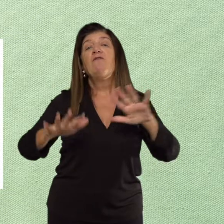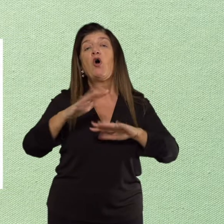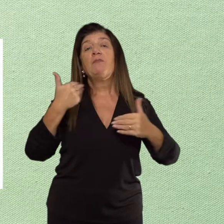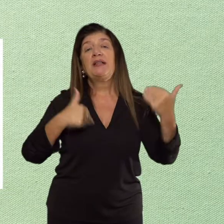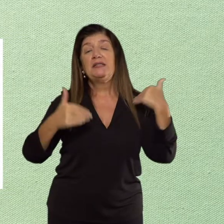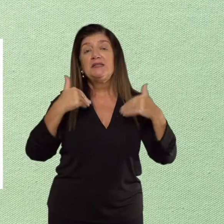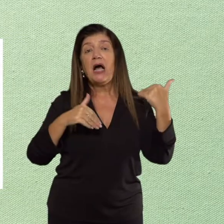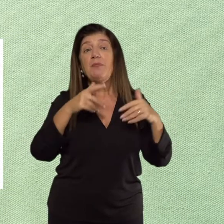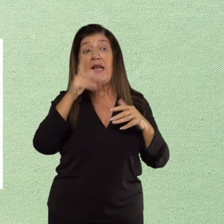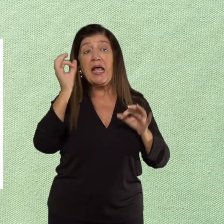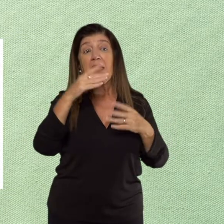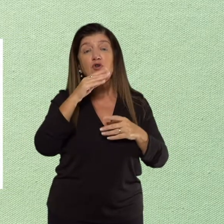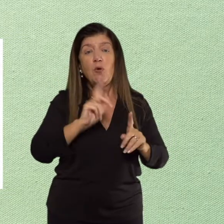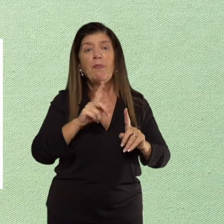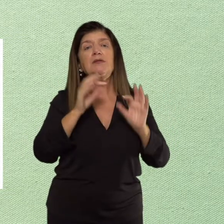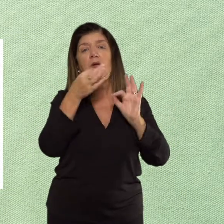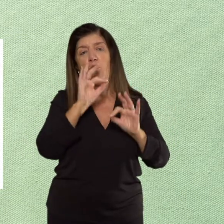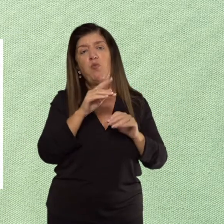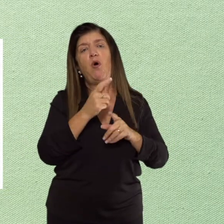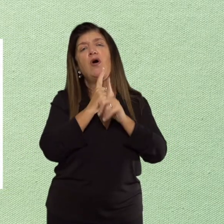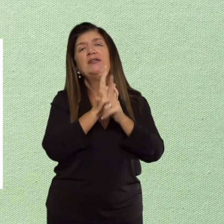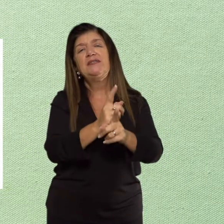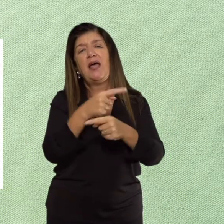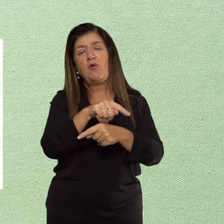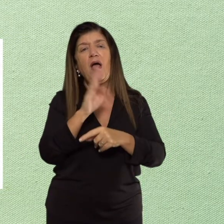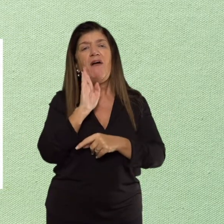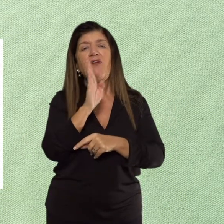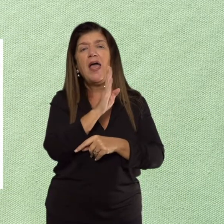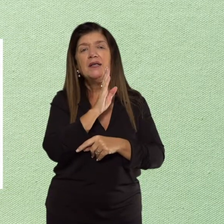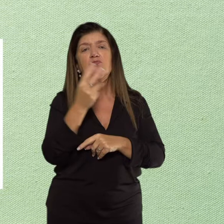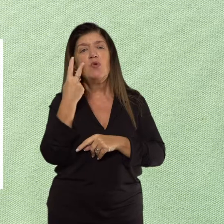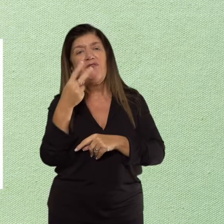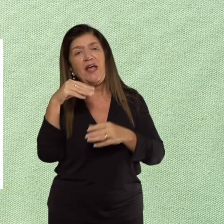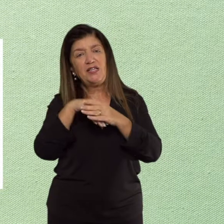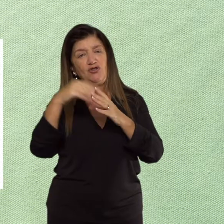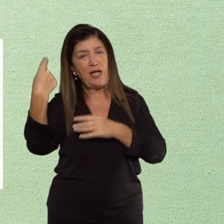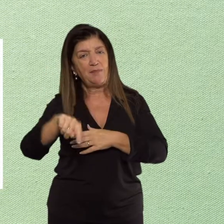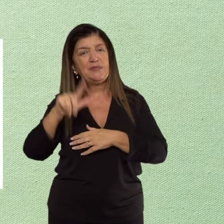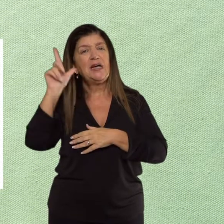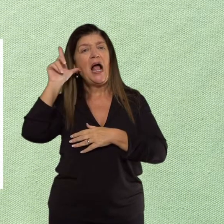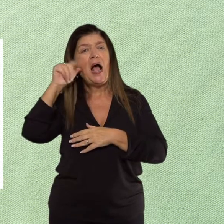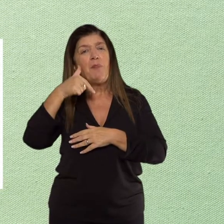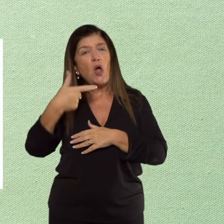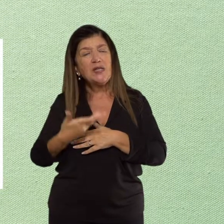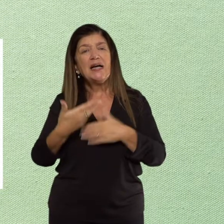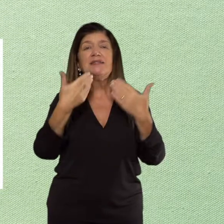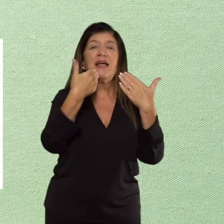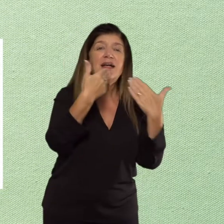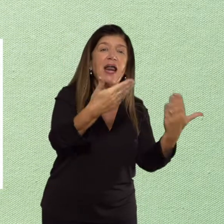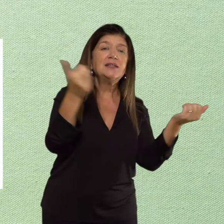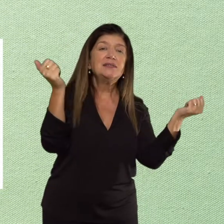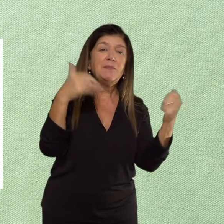potete seguire anche la pagina Facebook dove verrà caricato anche questo podcast. Bene, ti ringraziamo, grazie mille per